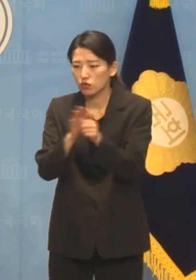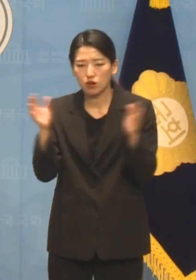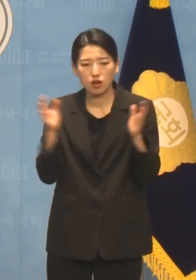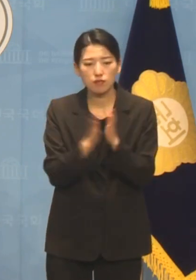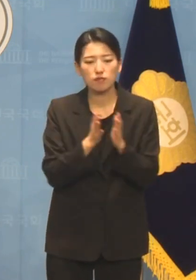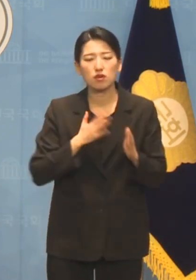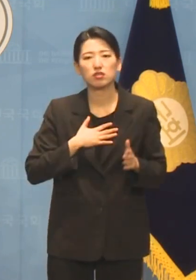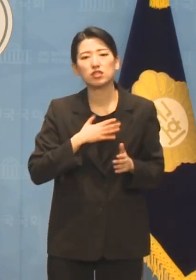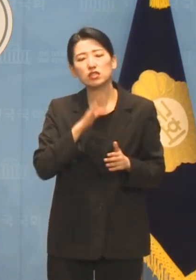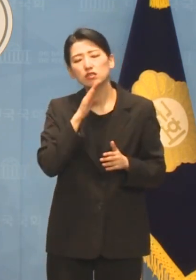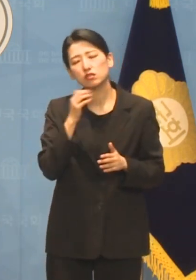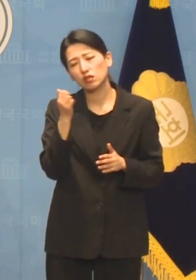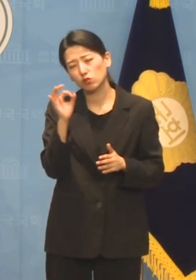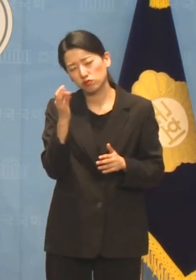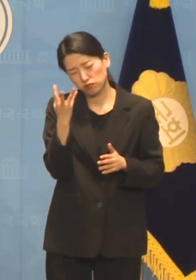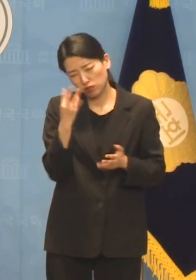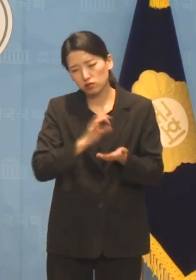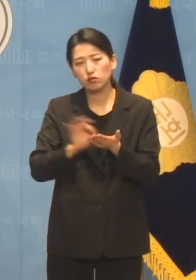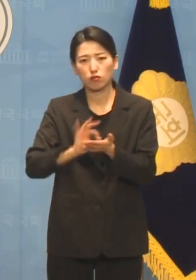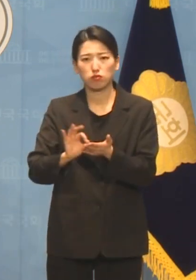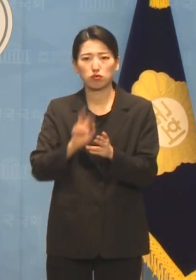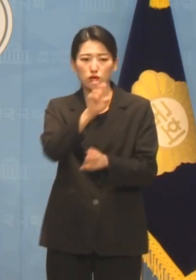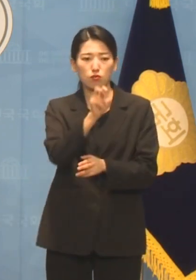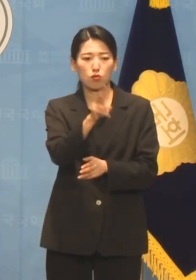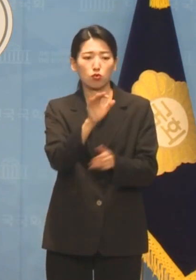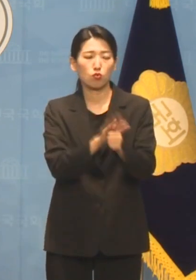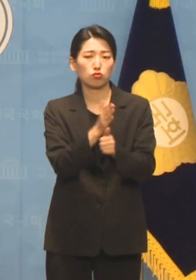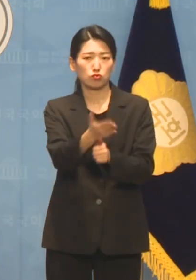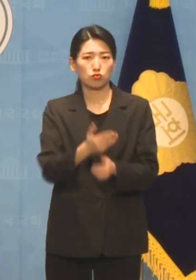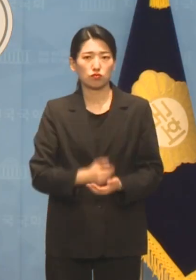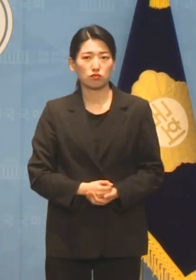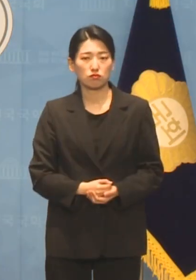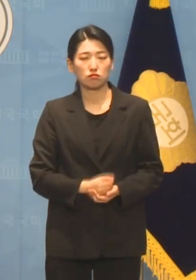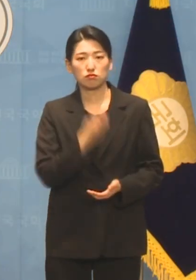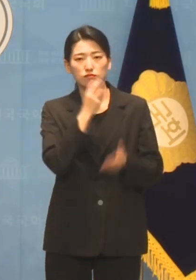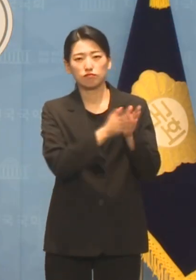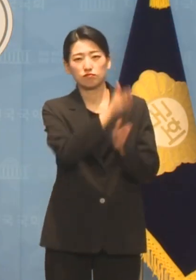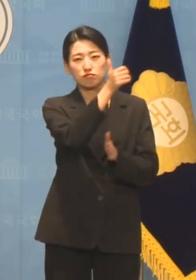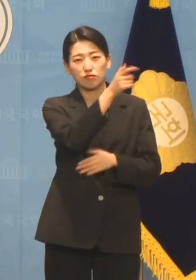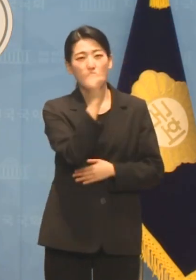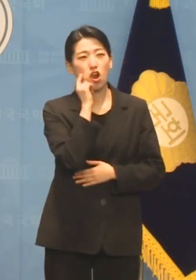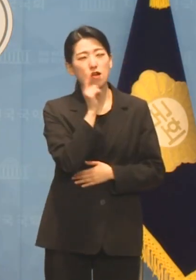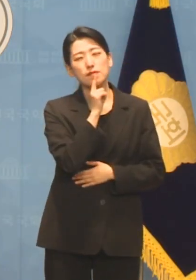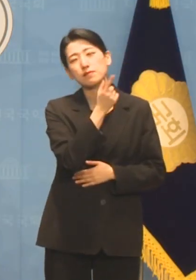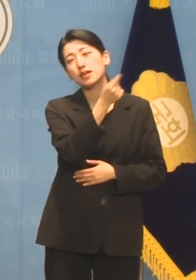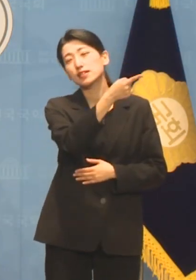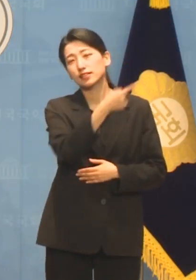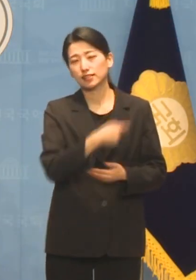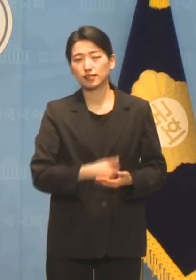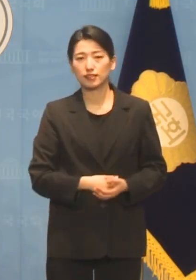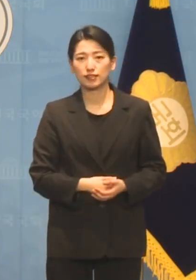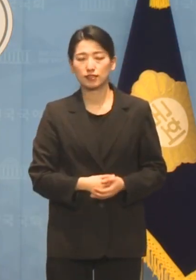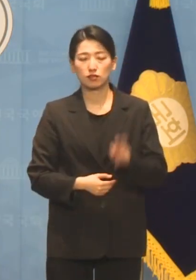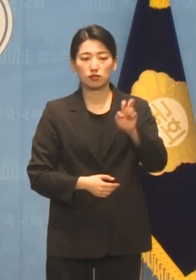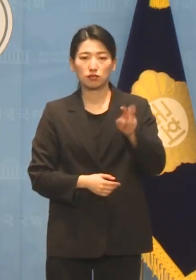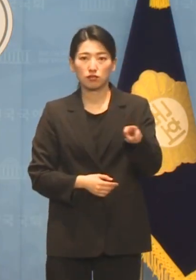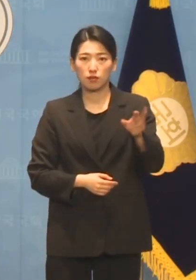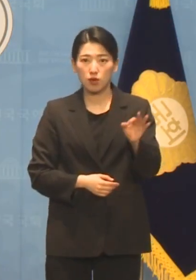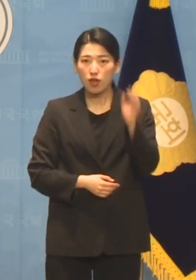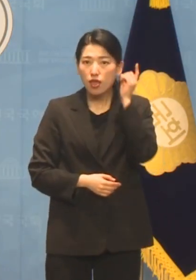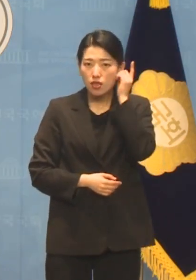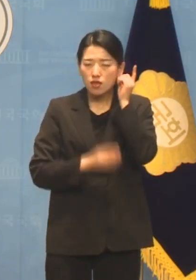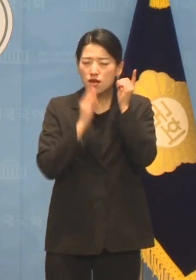것을 말했습니다. 오세훈 시장의 주장이 거짓임이 밝혀졌습니다. 더 나아가 명태균 씨의